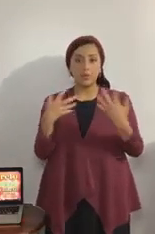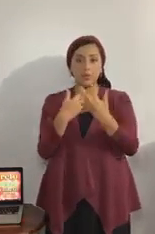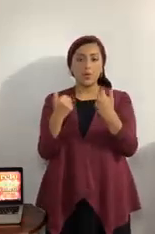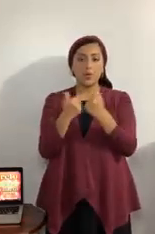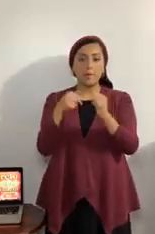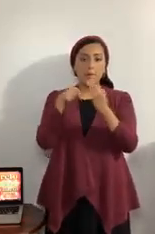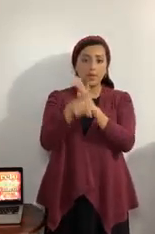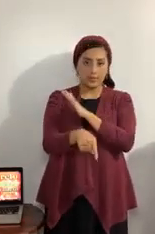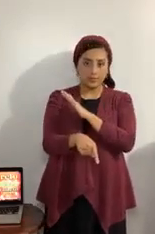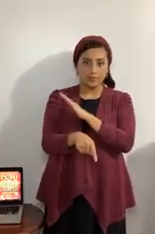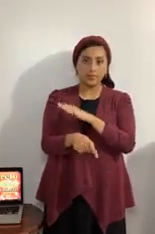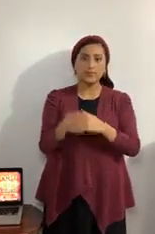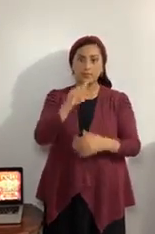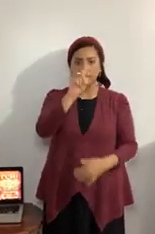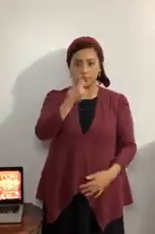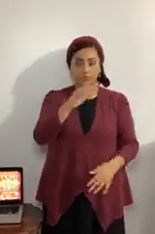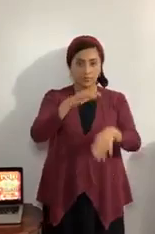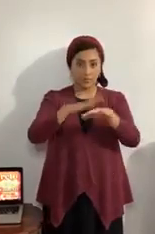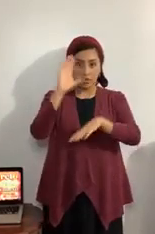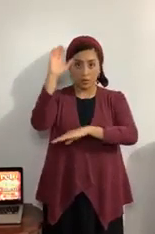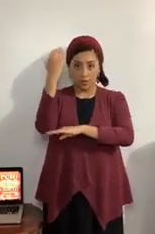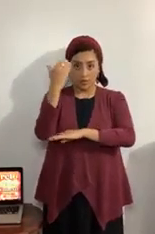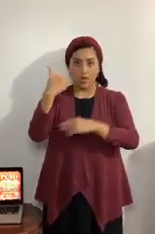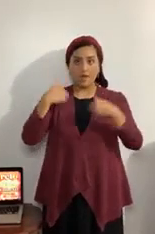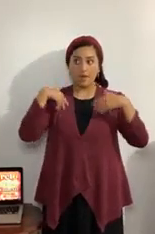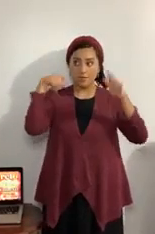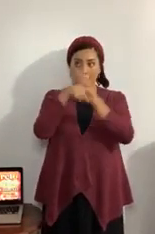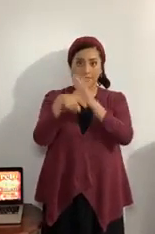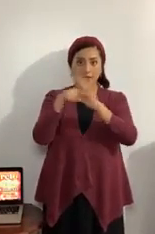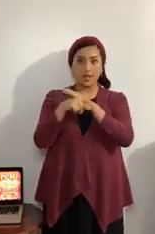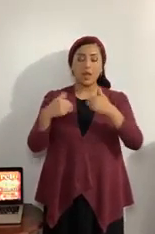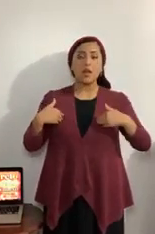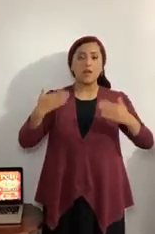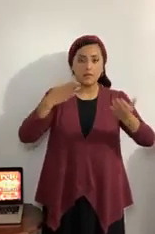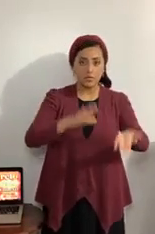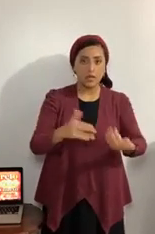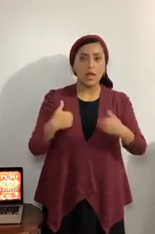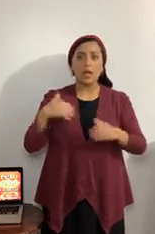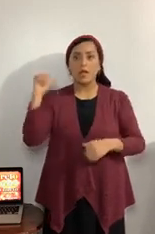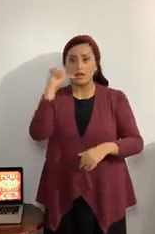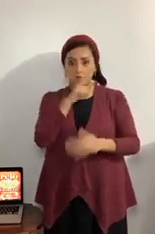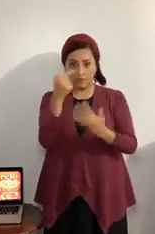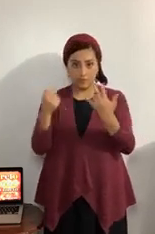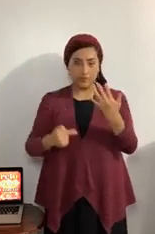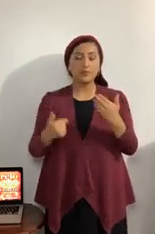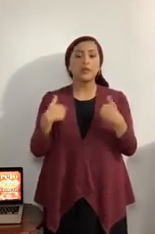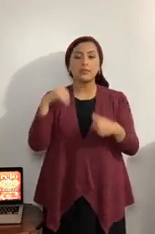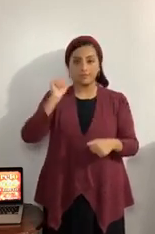asesinato. Pregúntate, ¿en Navidad hay asesinatos, hay muertes, hay alcoholismo, hay todo eso, amado? Se sueltan